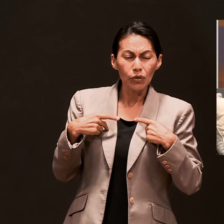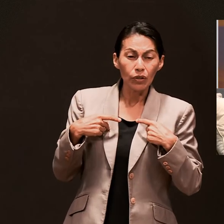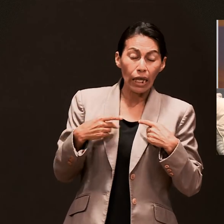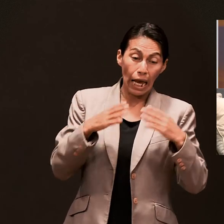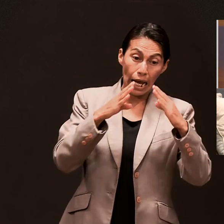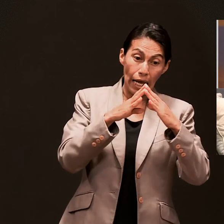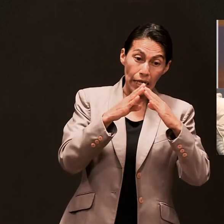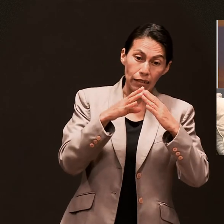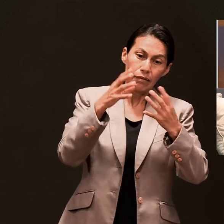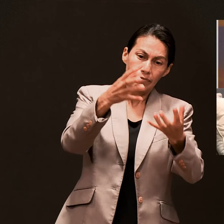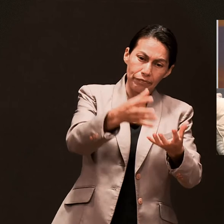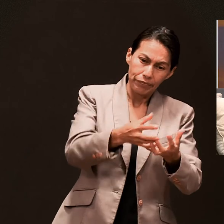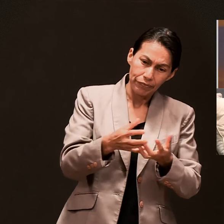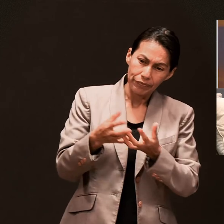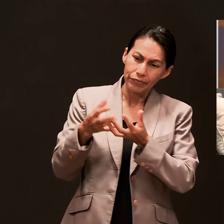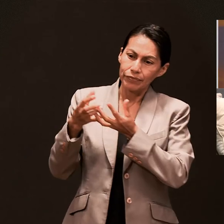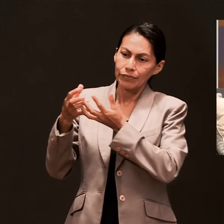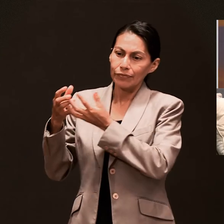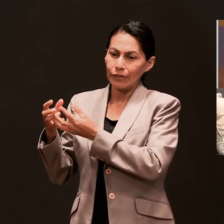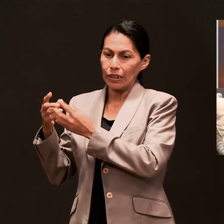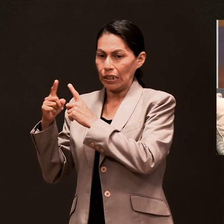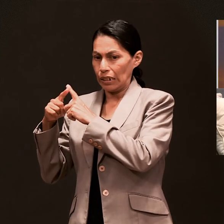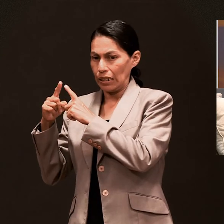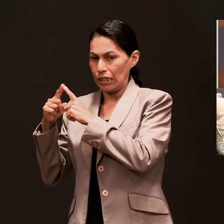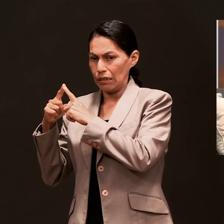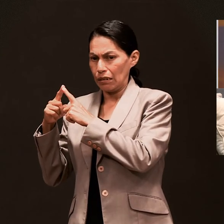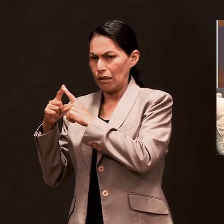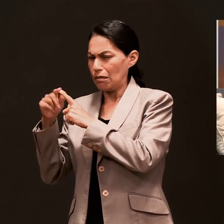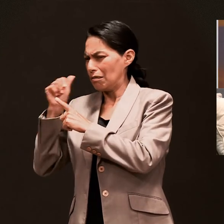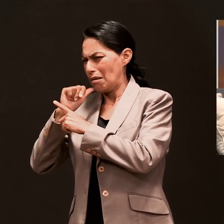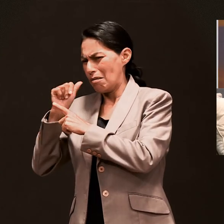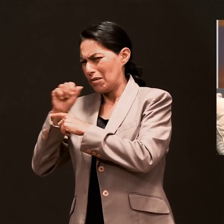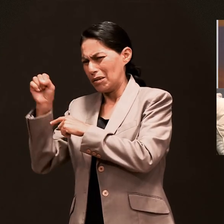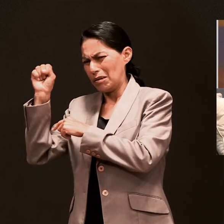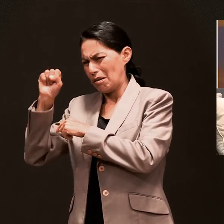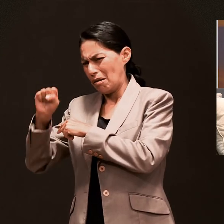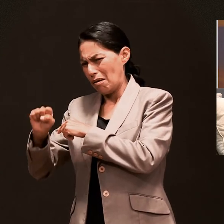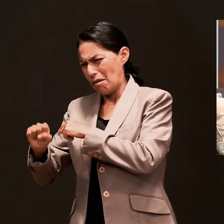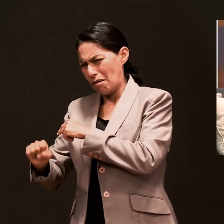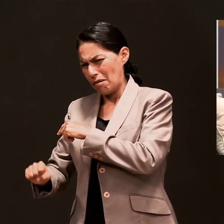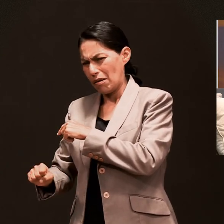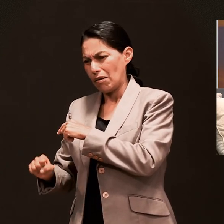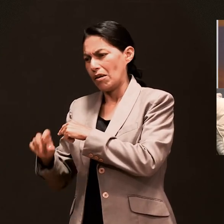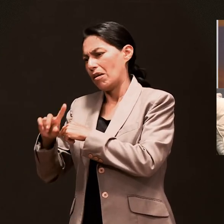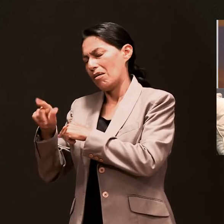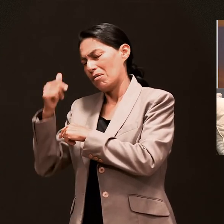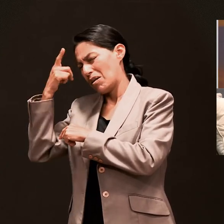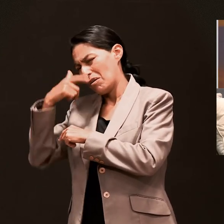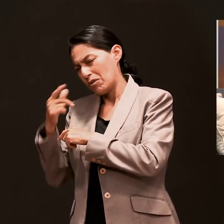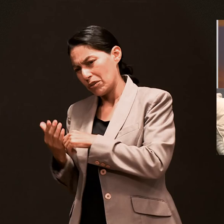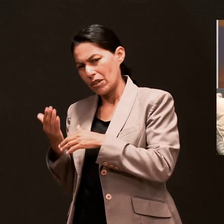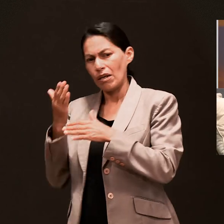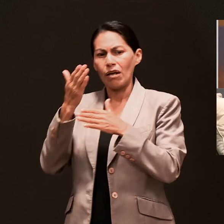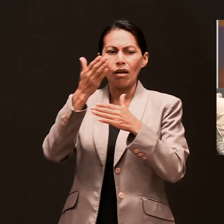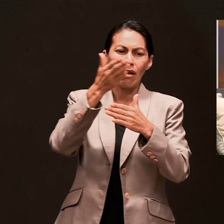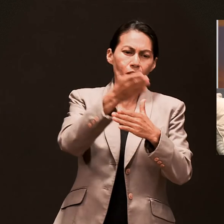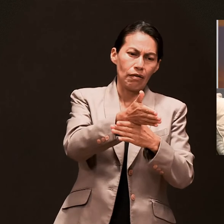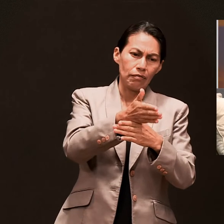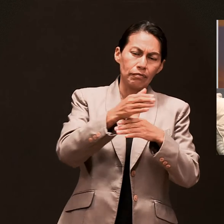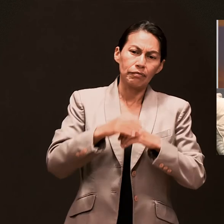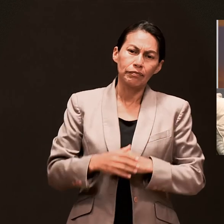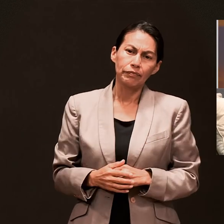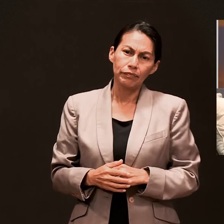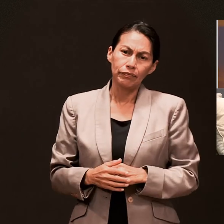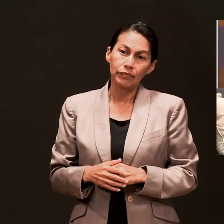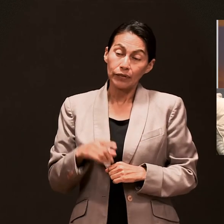nosotros al hogar de mis padres y nos llevaban a la iglesia pasábamos todo el tiempo con ellos en la iglesia los los sábados y